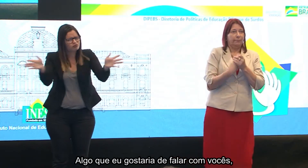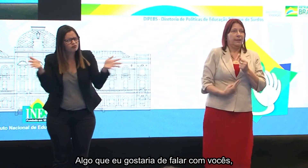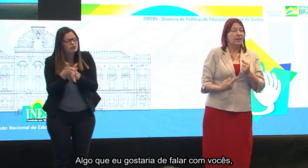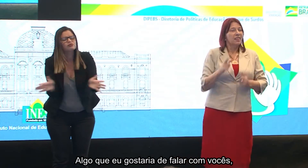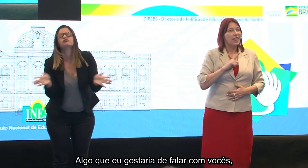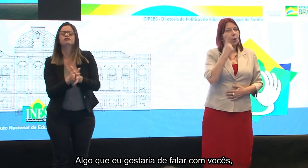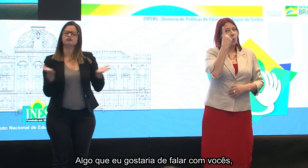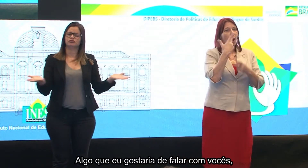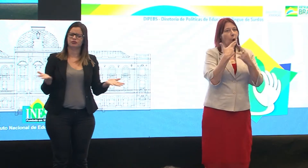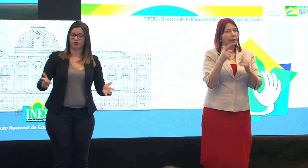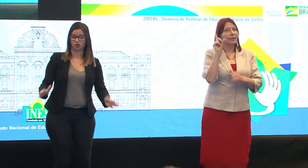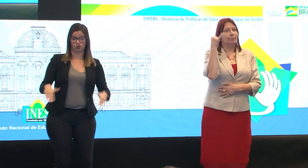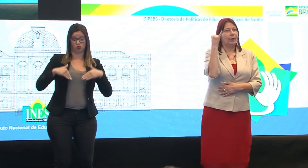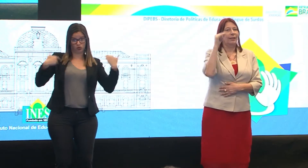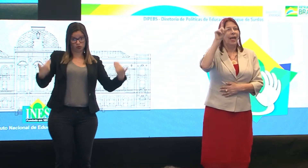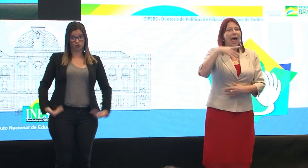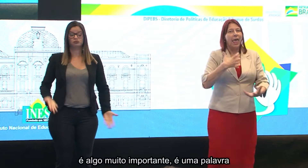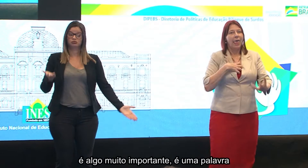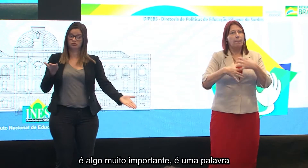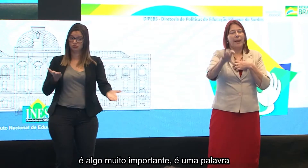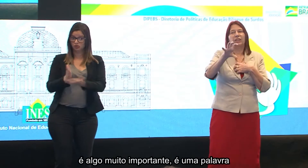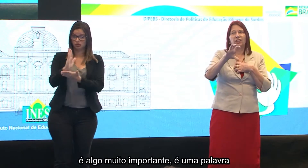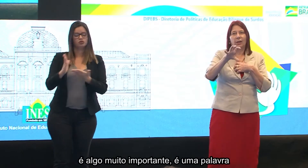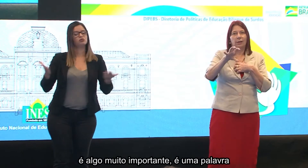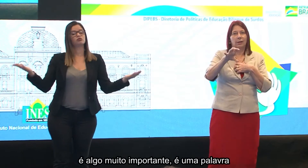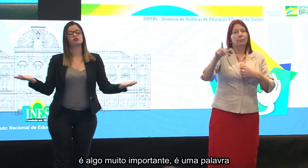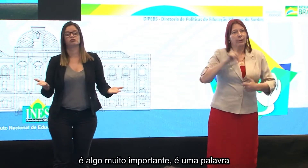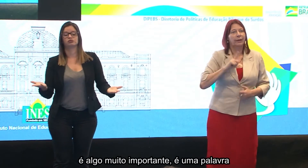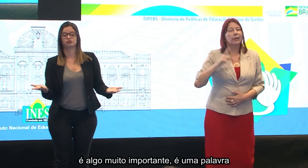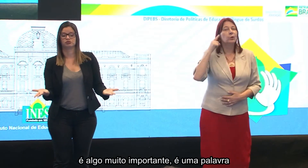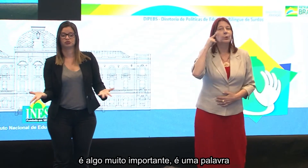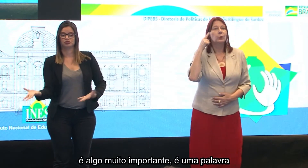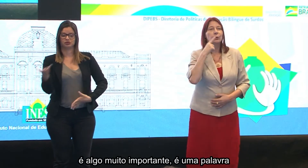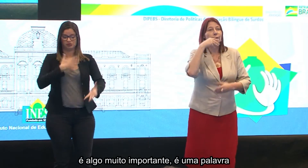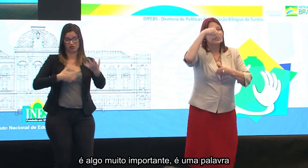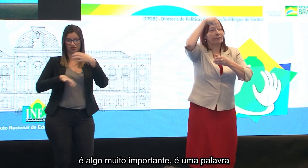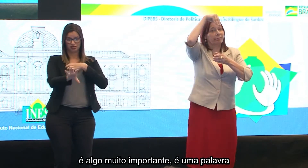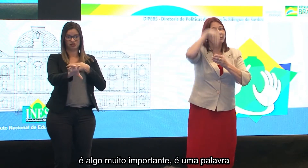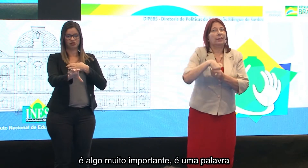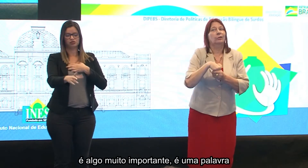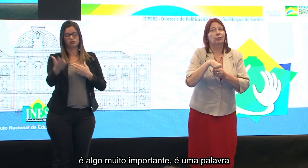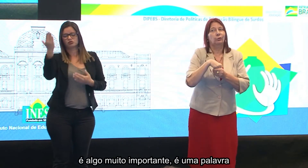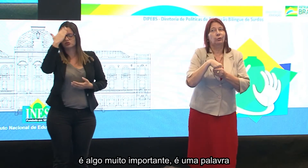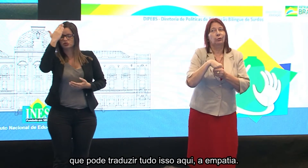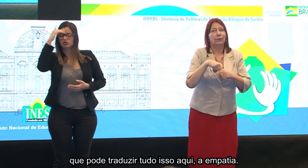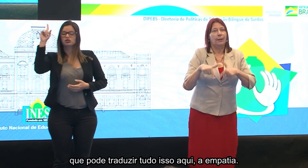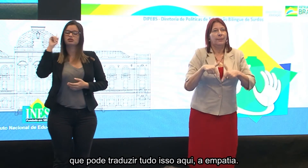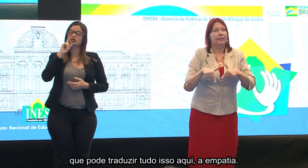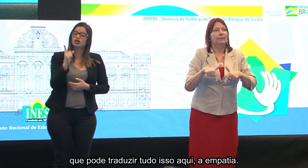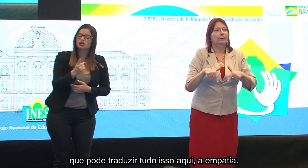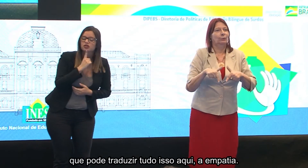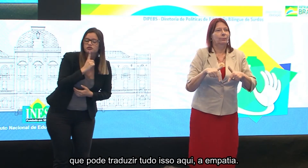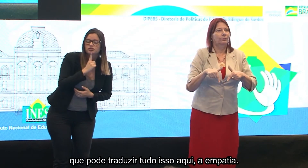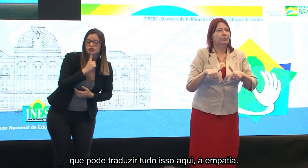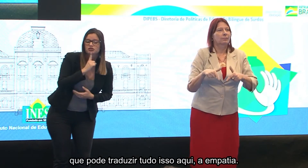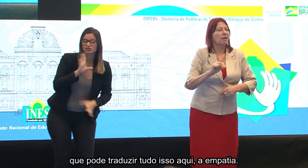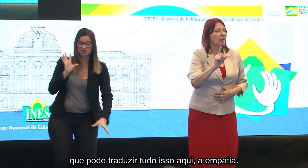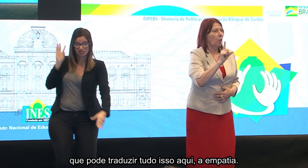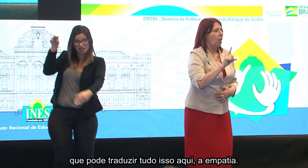com vocês é algo muito importante. É uma palavra que pode